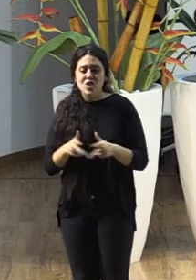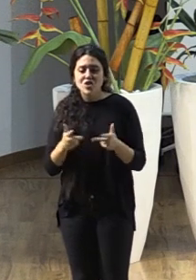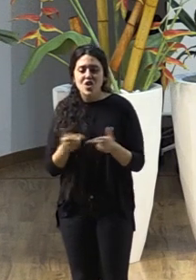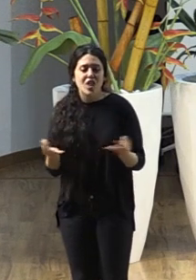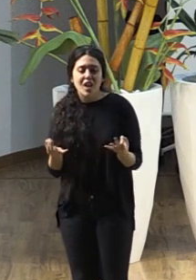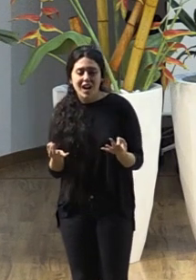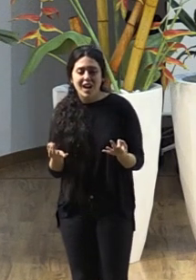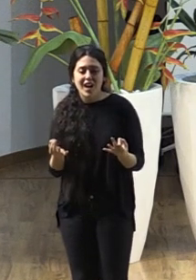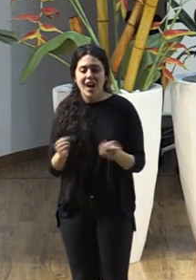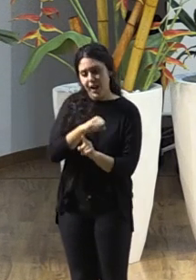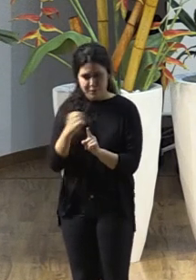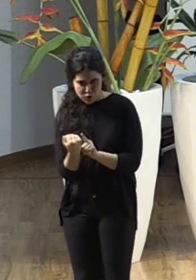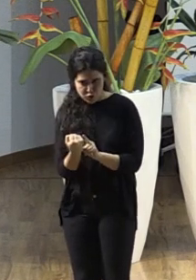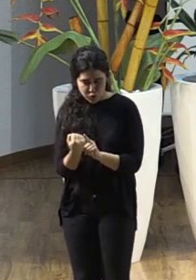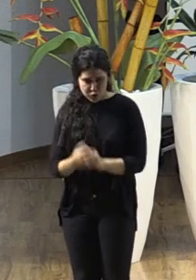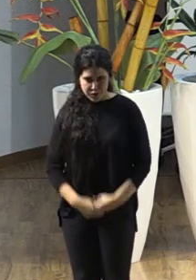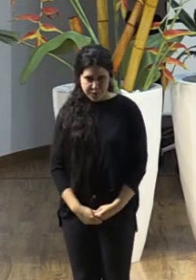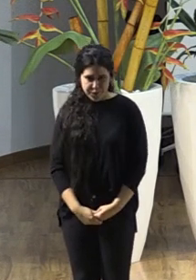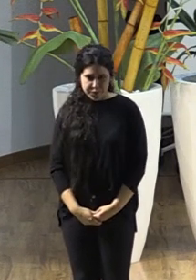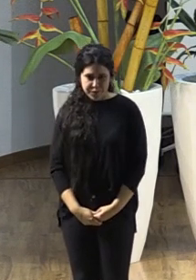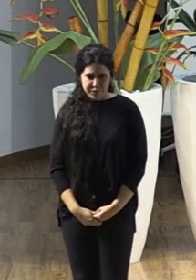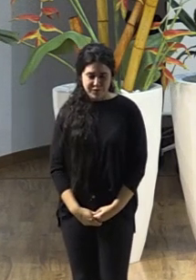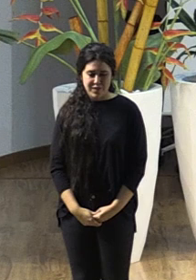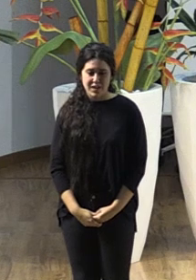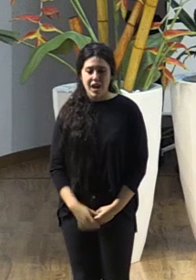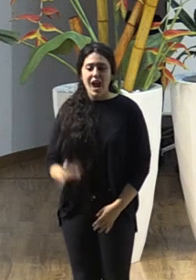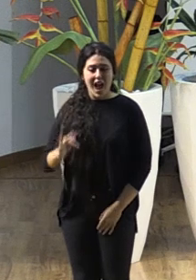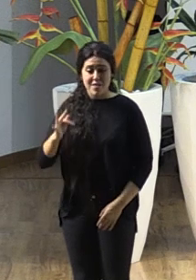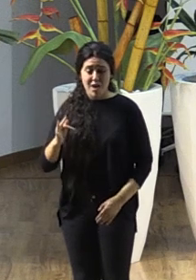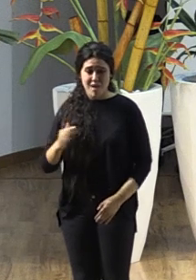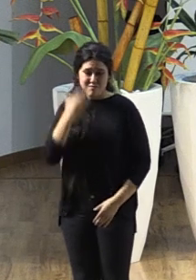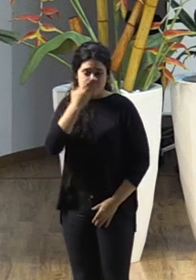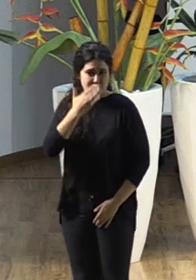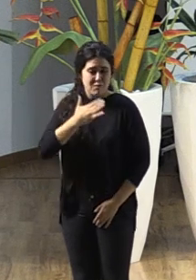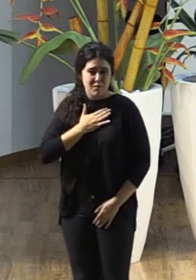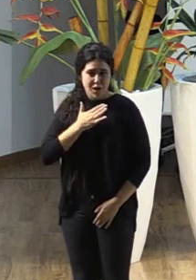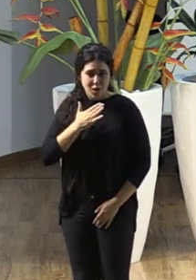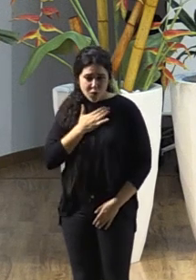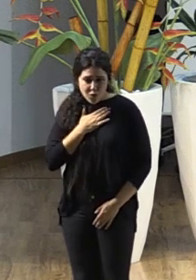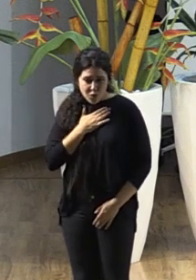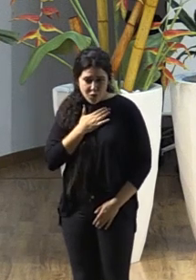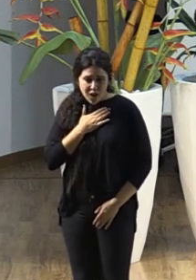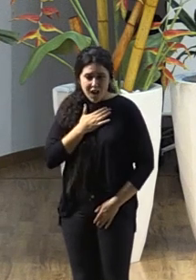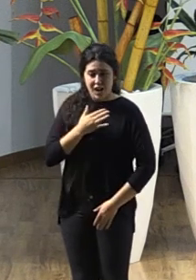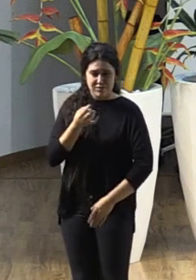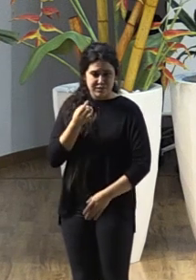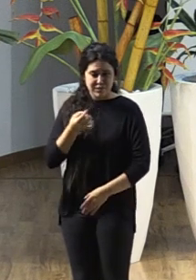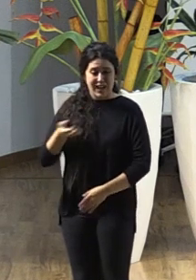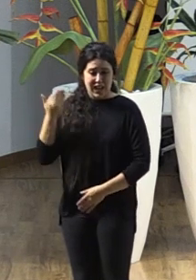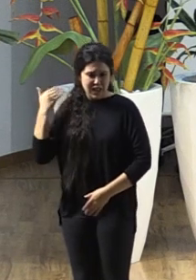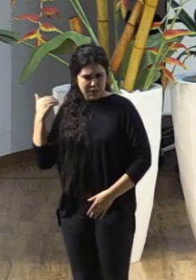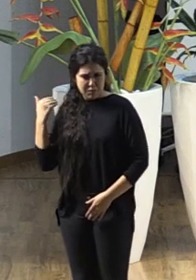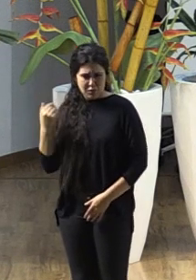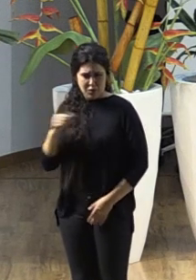animación sociocultural. Además, mi escuela, que nació privada, ahora es